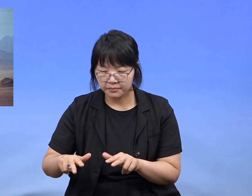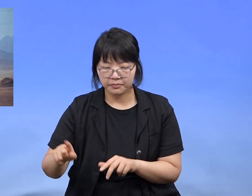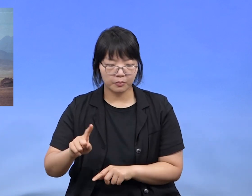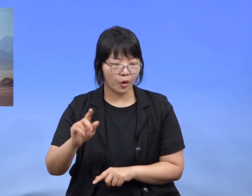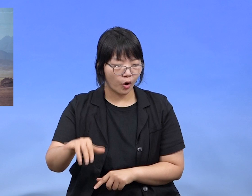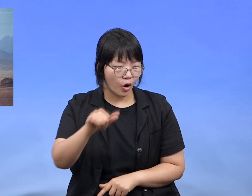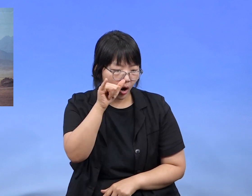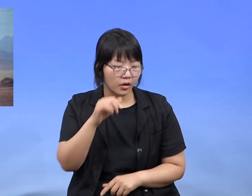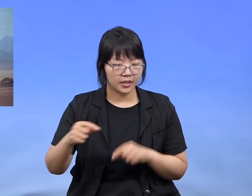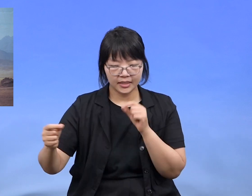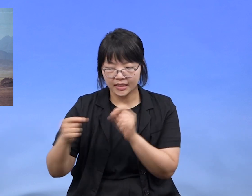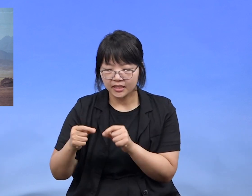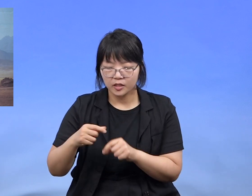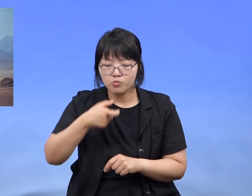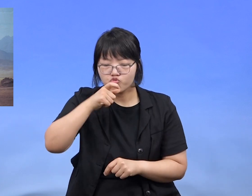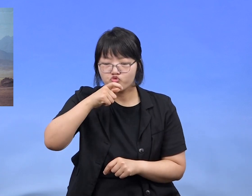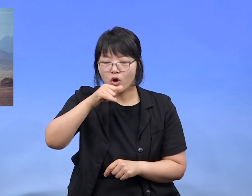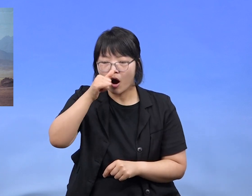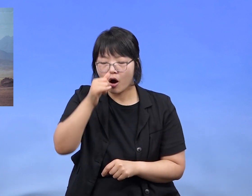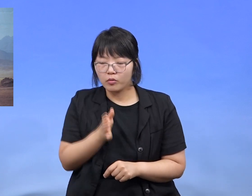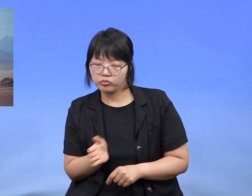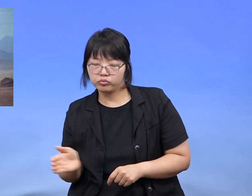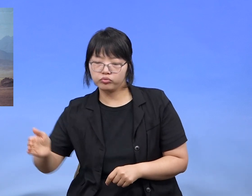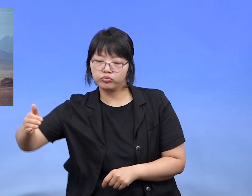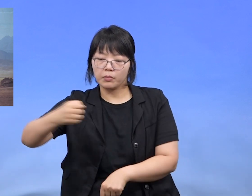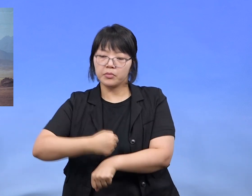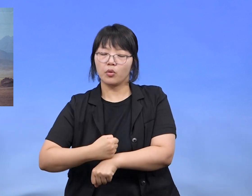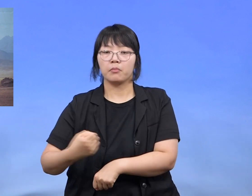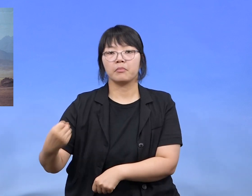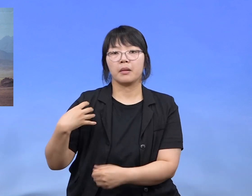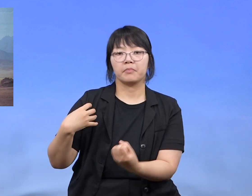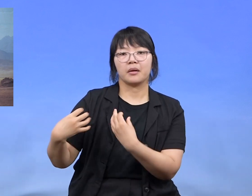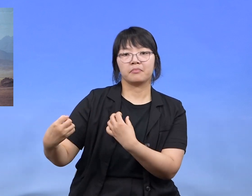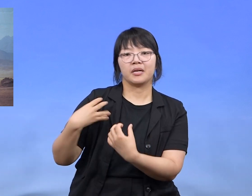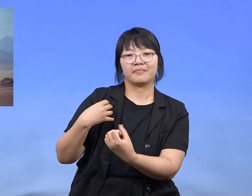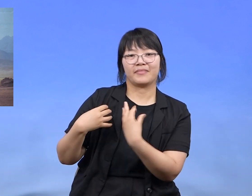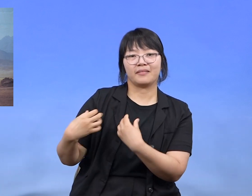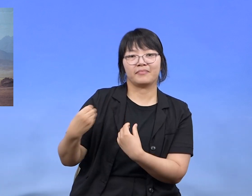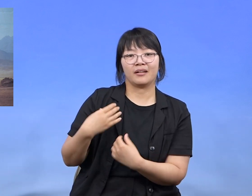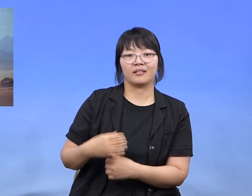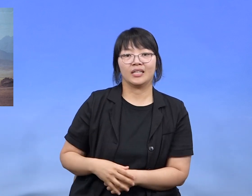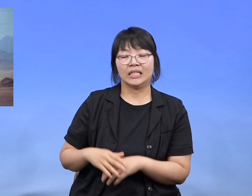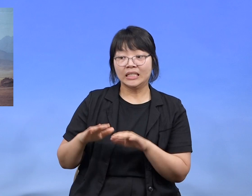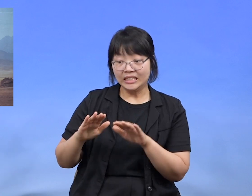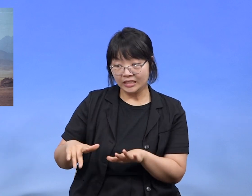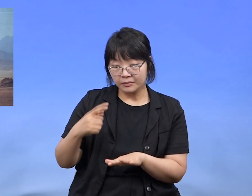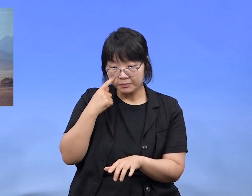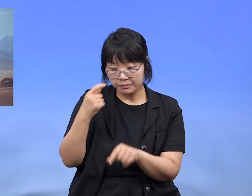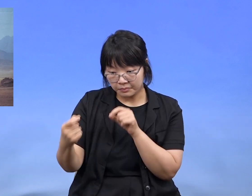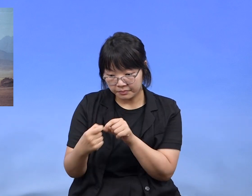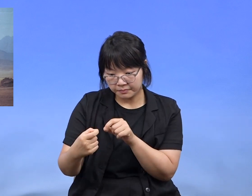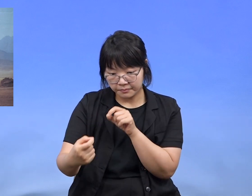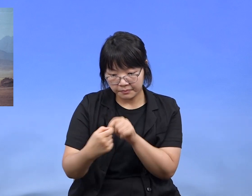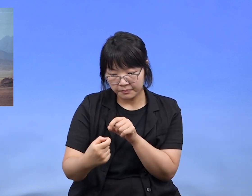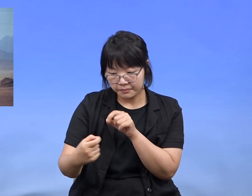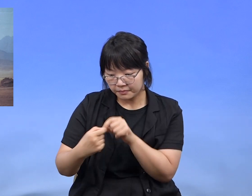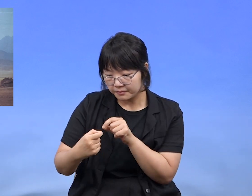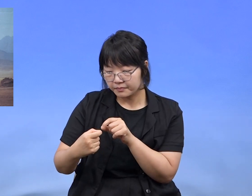바로 앞에 물이 있으니까 옆으로 돌아가셔야 되나, 바로 앞에 사람이 있다고, 바로 앞에 장애물이